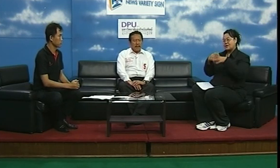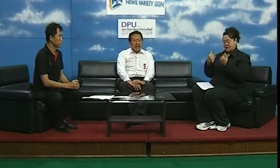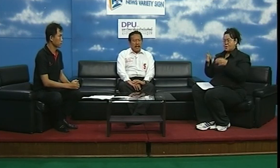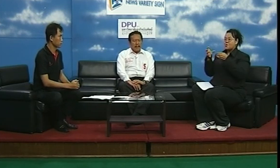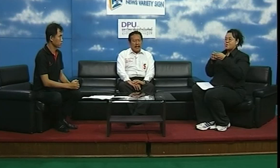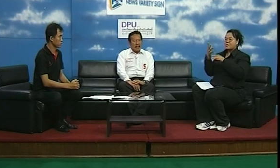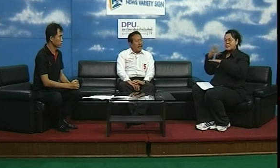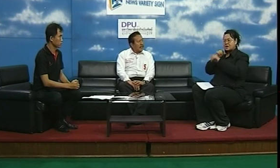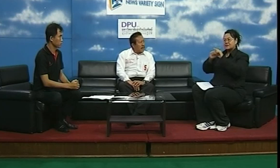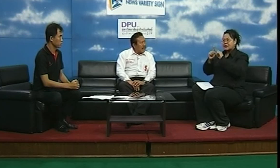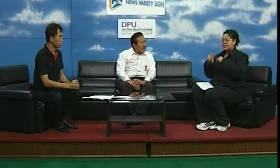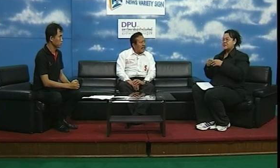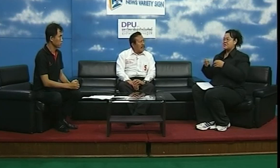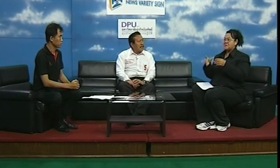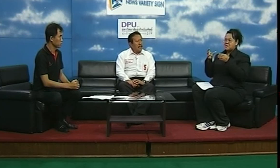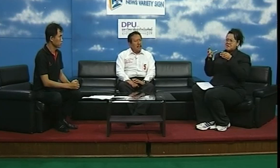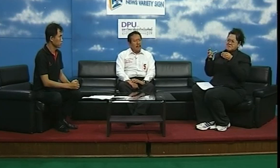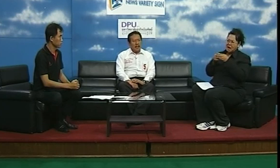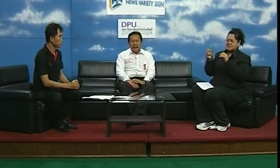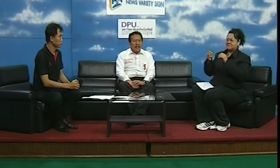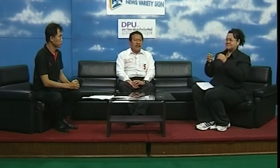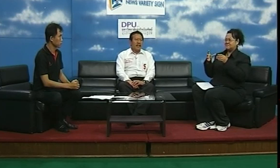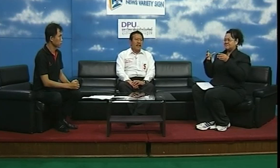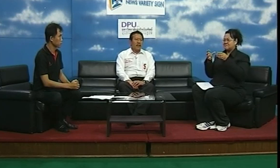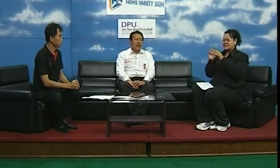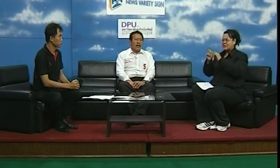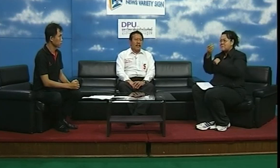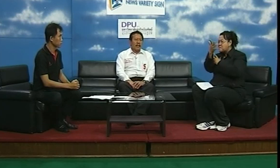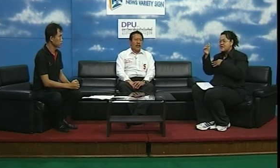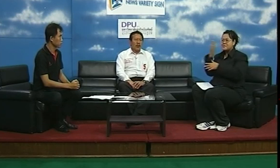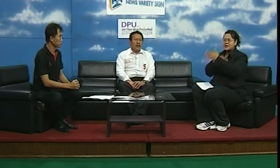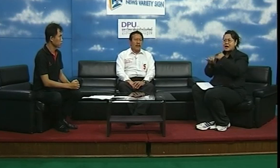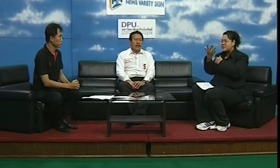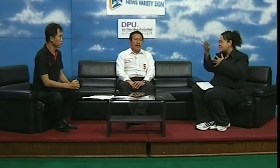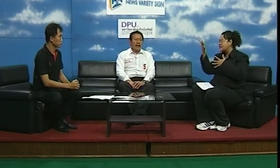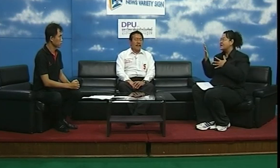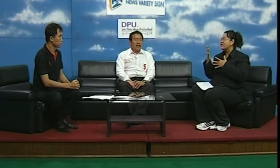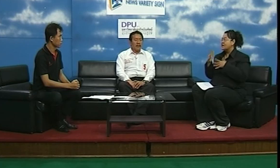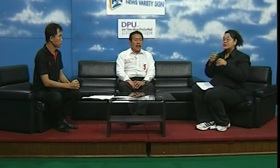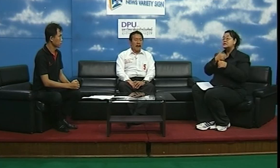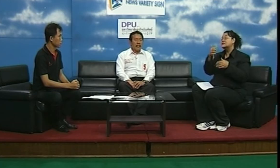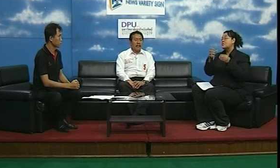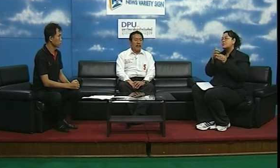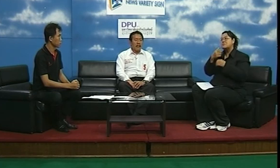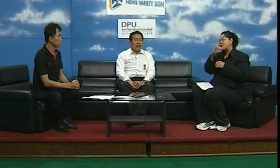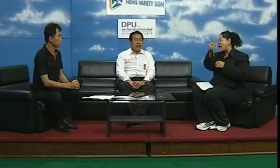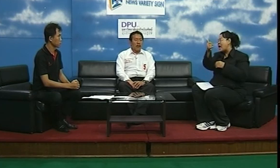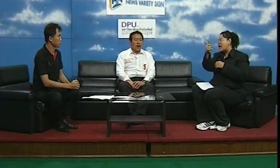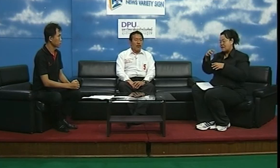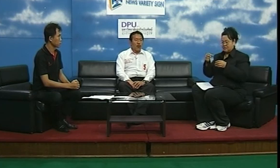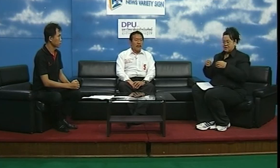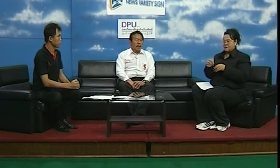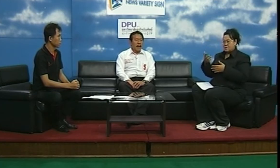พักการเมืองหลาย แงกตพกให่ๆยัไม่มีเลย ว่าจะใช้คนพิการซึ่เขาสามารถจะมี